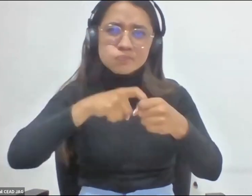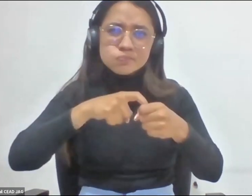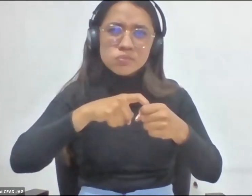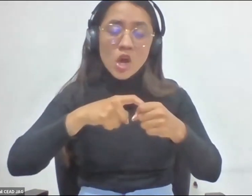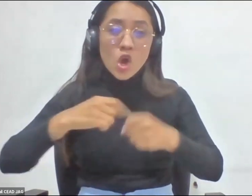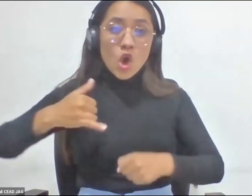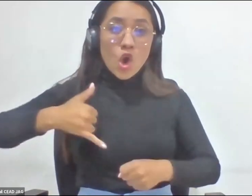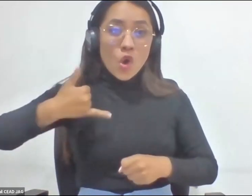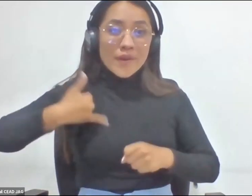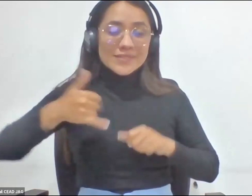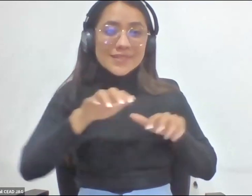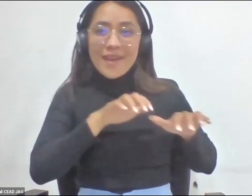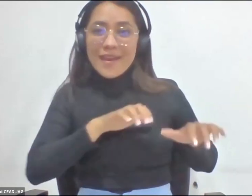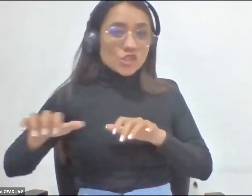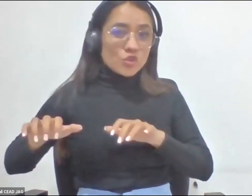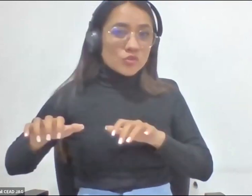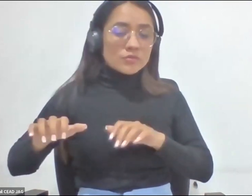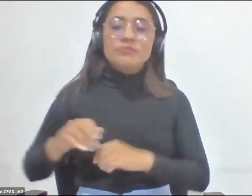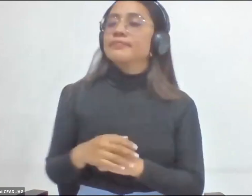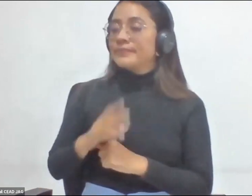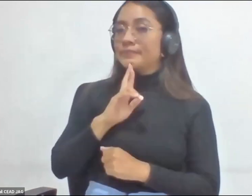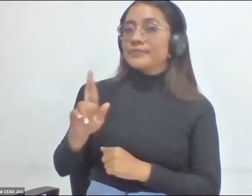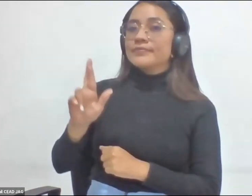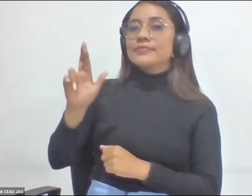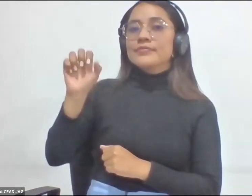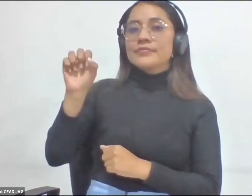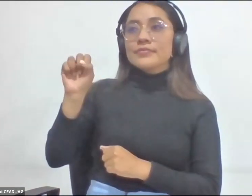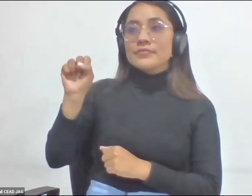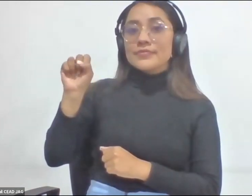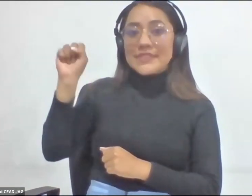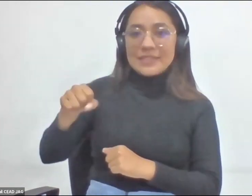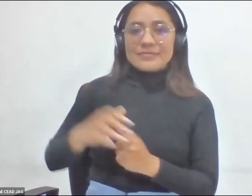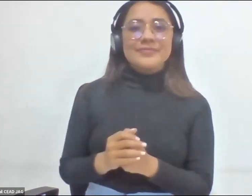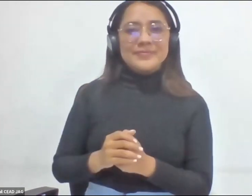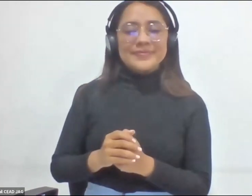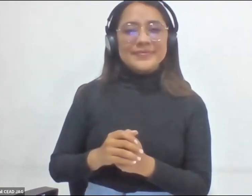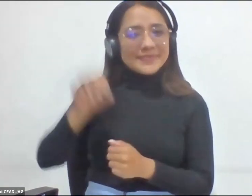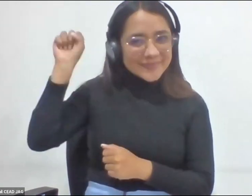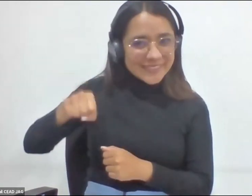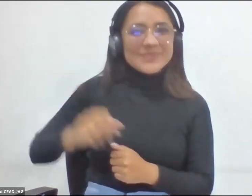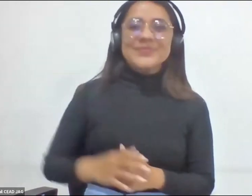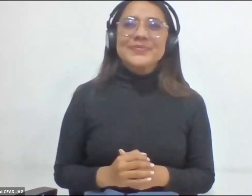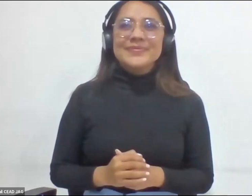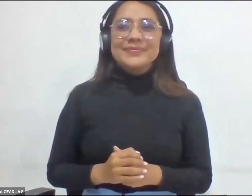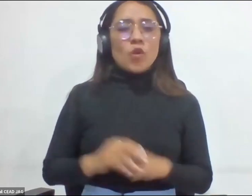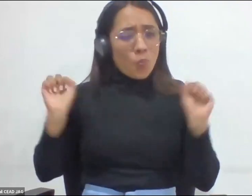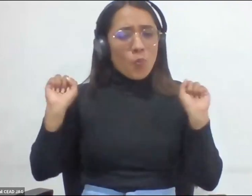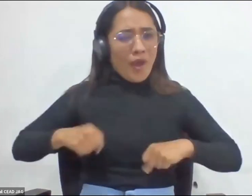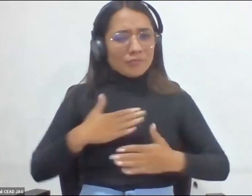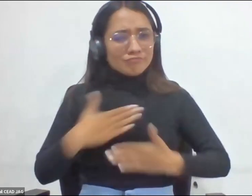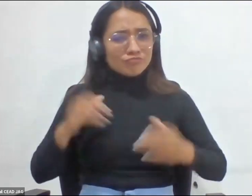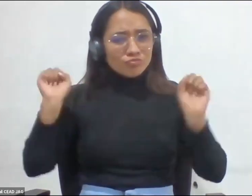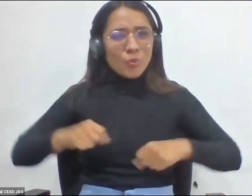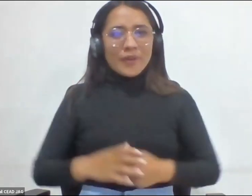de jóvenes en acción sí Así que sí Señora tiene total posibilidad